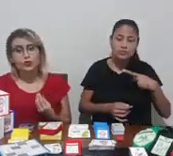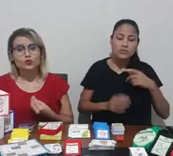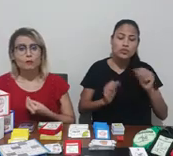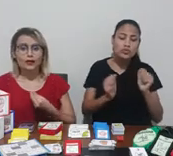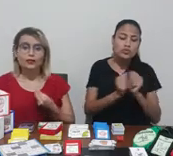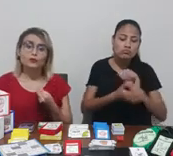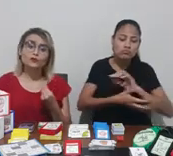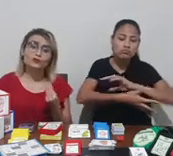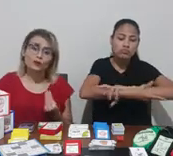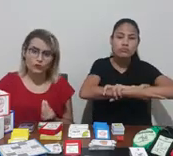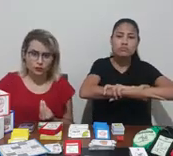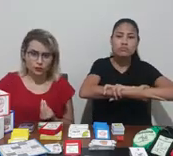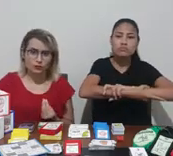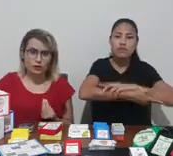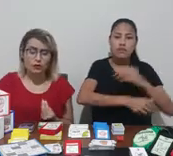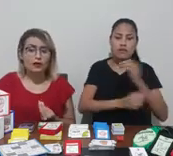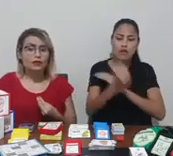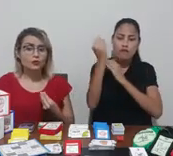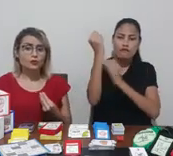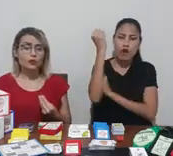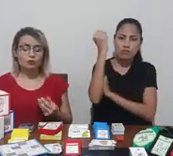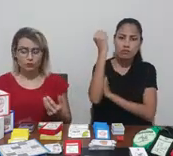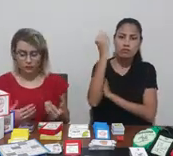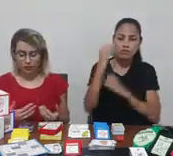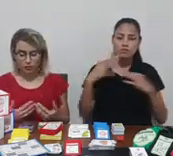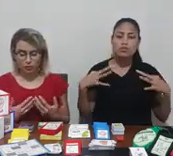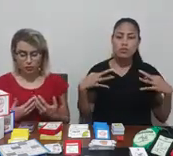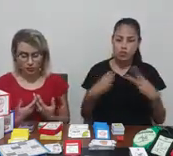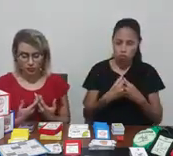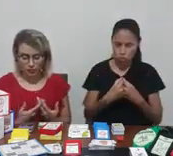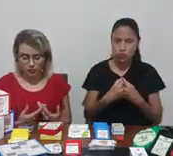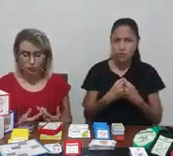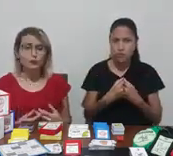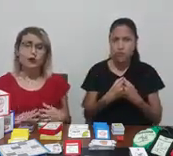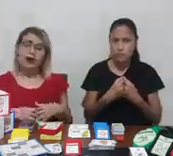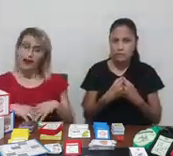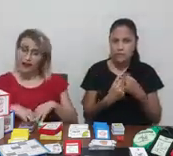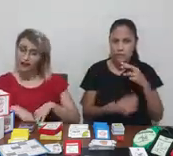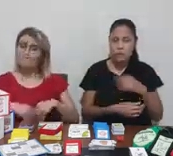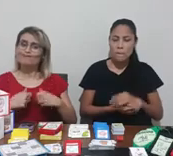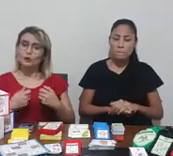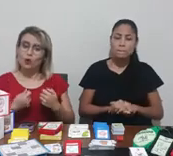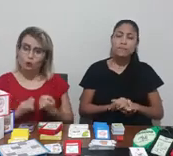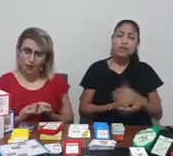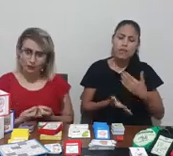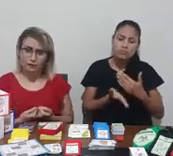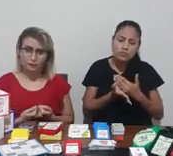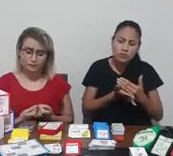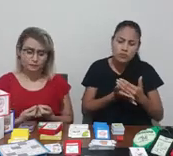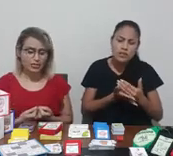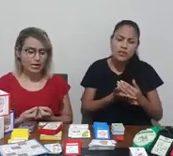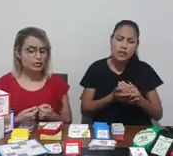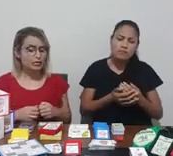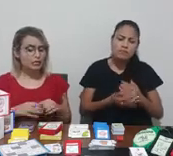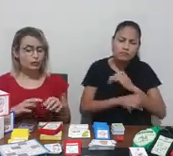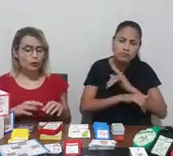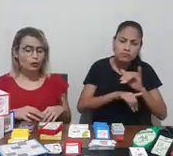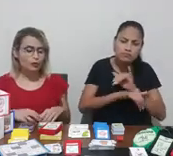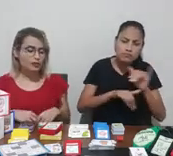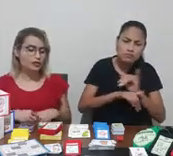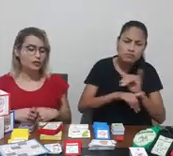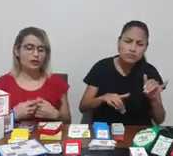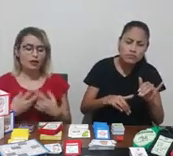juntos, somaríamos forças. E é isso que eu comecei, desde o princípio, a combater, tá? Então,